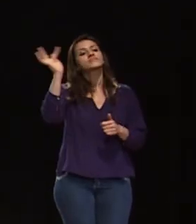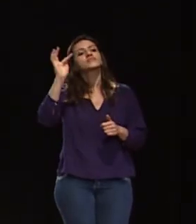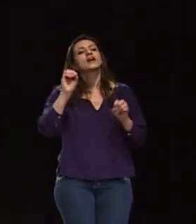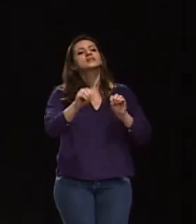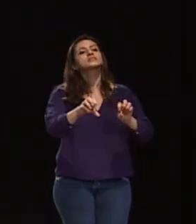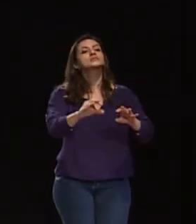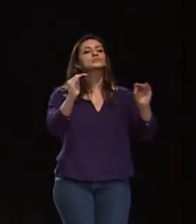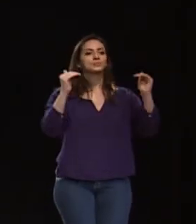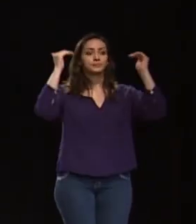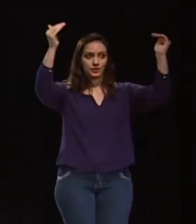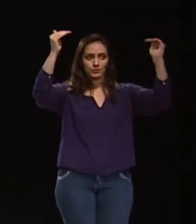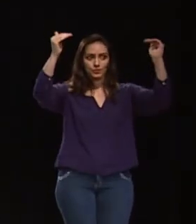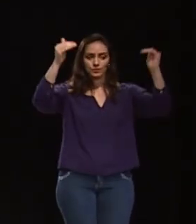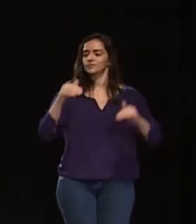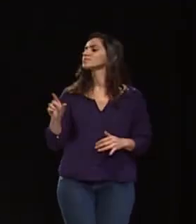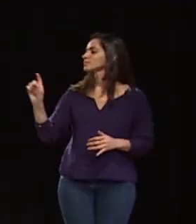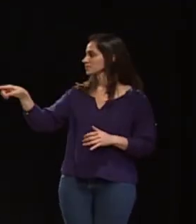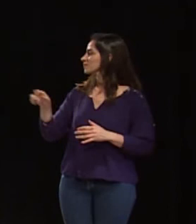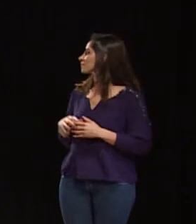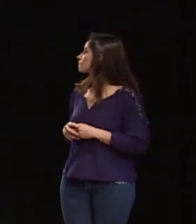com desconforto. E aí, na educação superior,